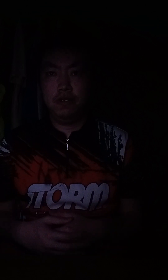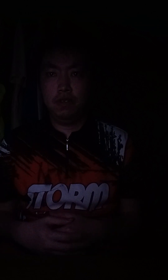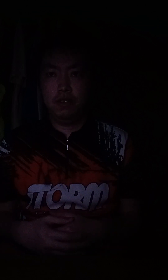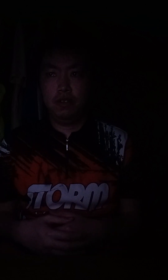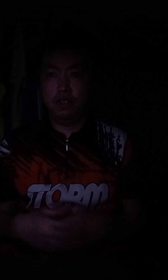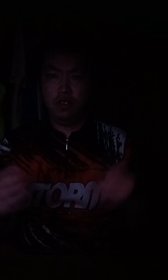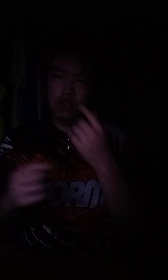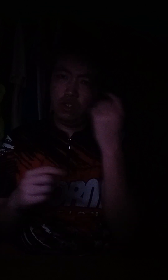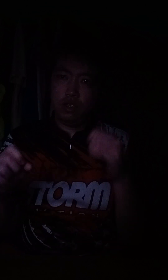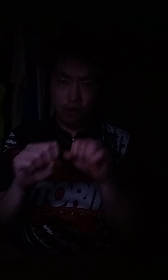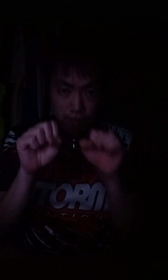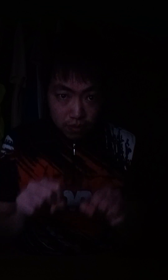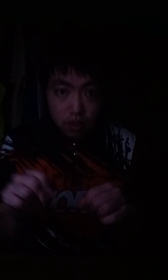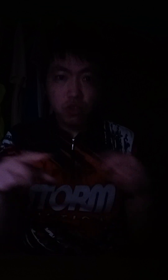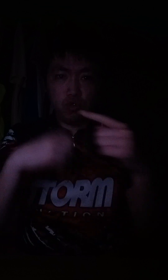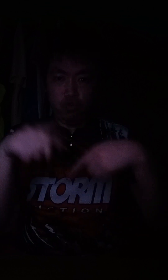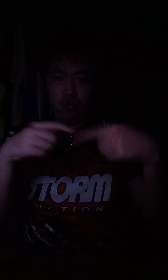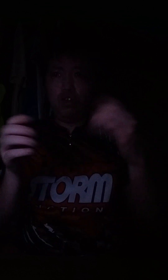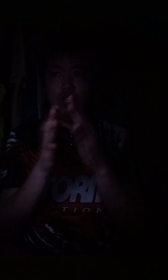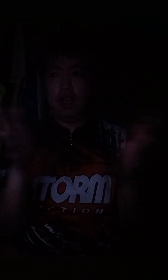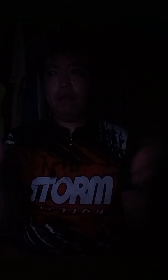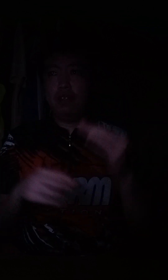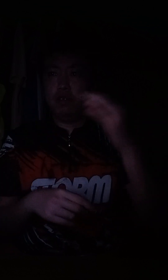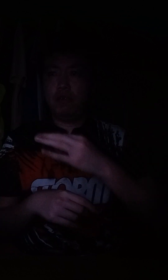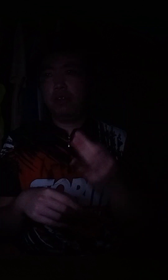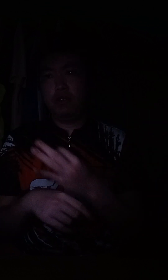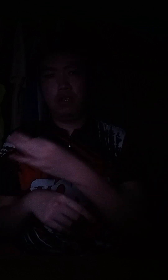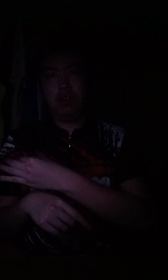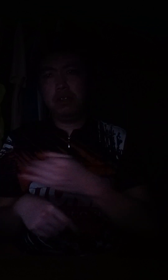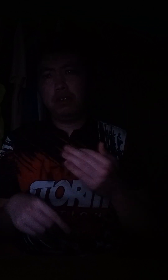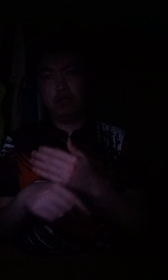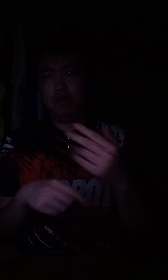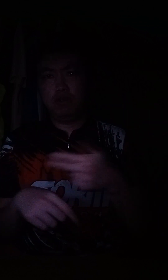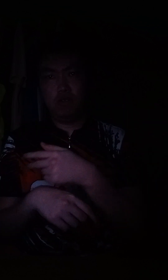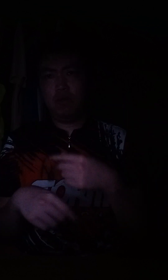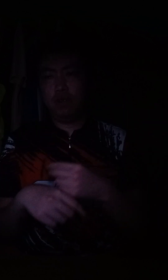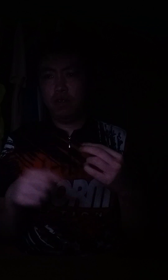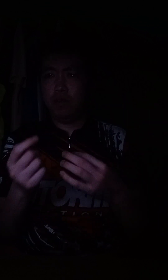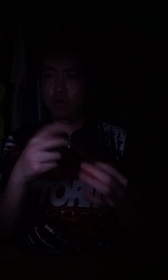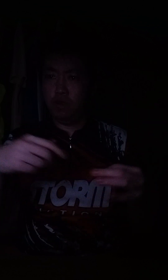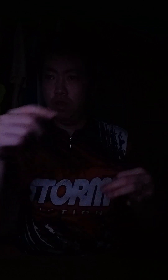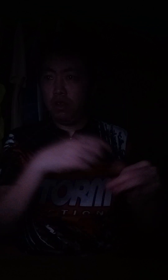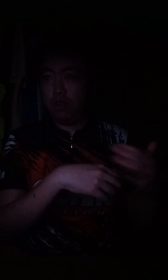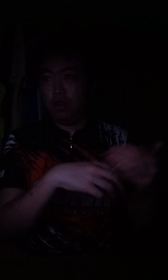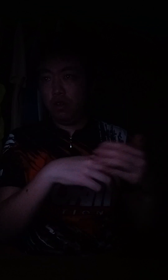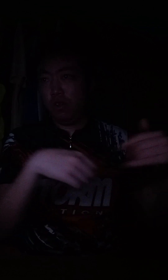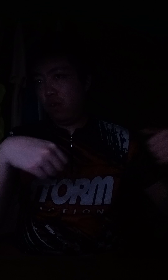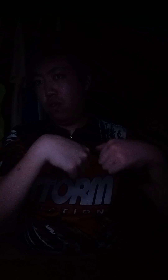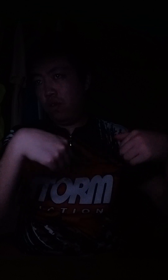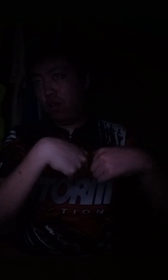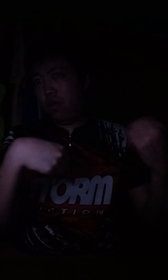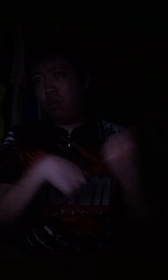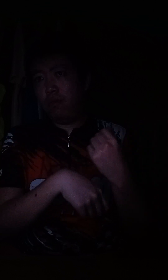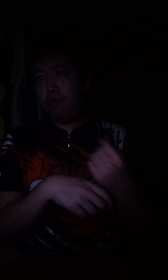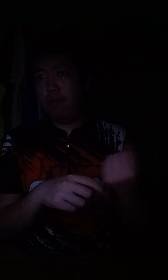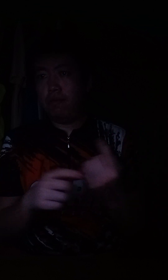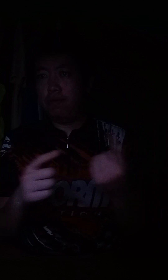오늘 새벽 충남 금산에서 고속도로를 빠져나가던 출근버스가 반대편에서 오는 화물차와 충돌했습니다. 충격으로